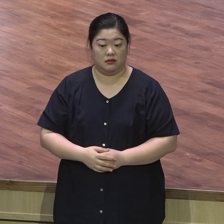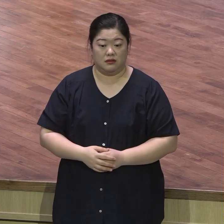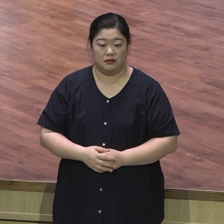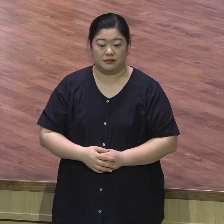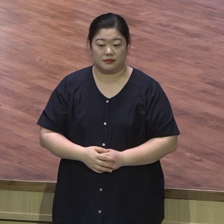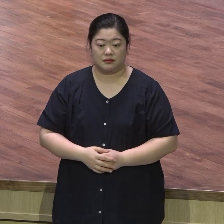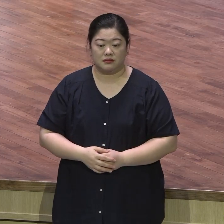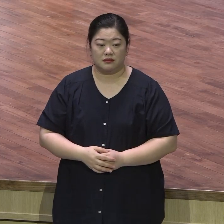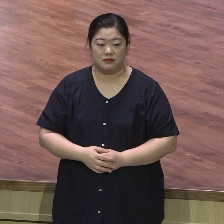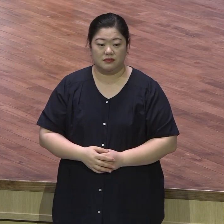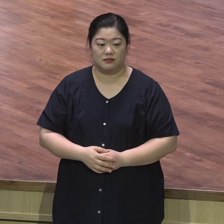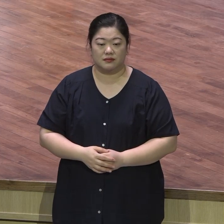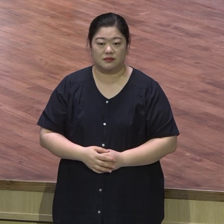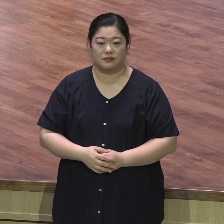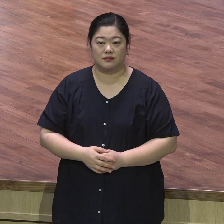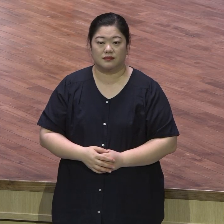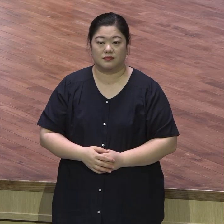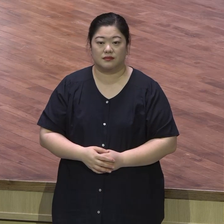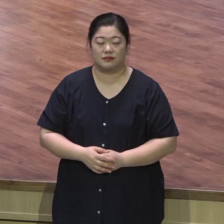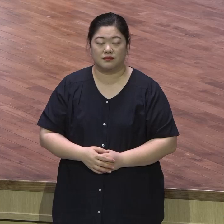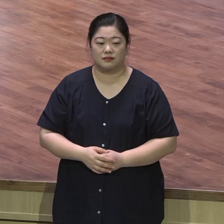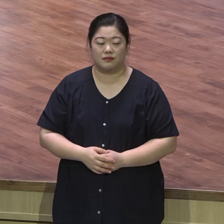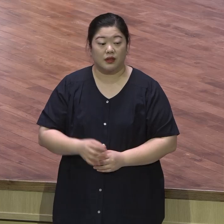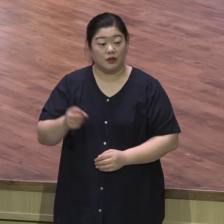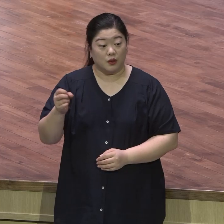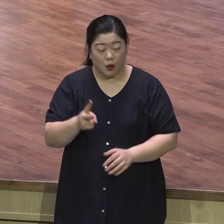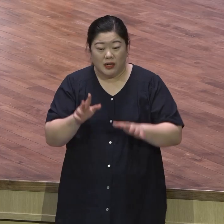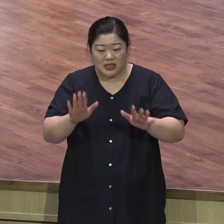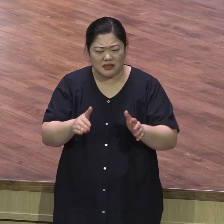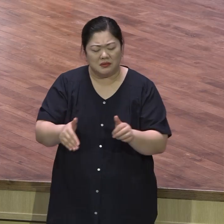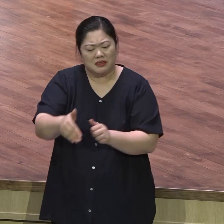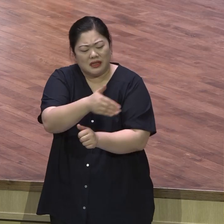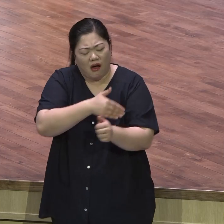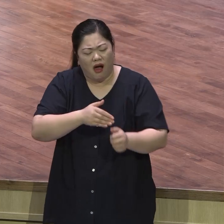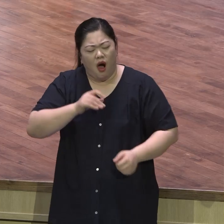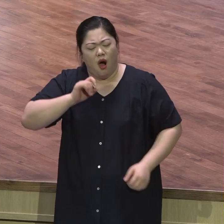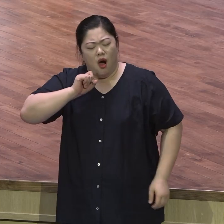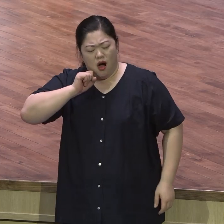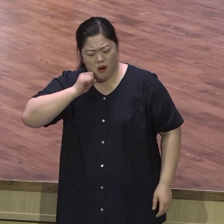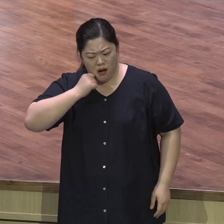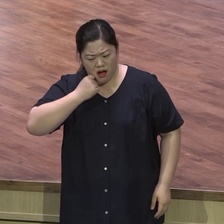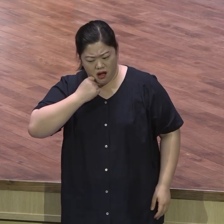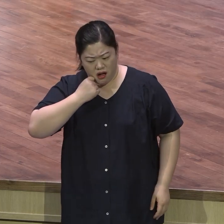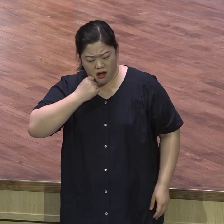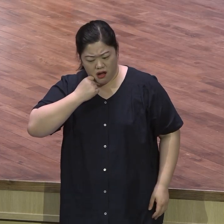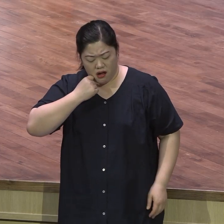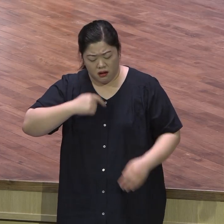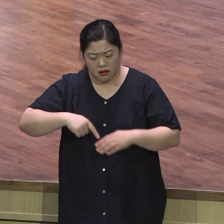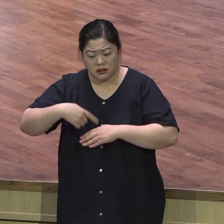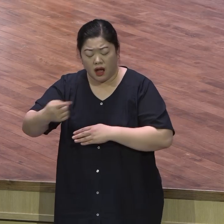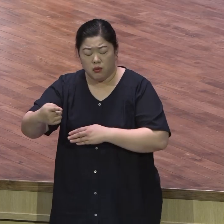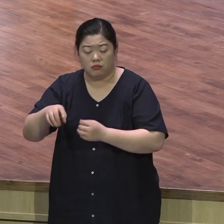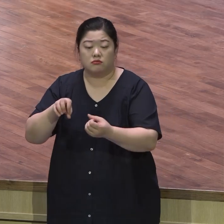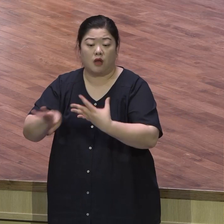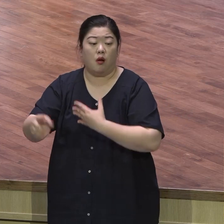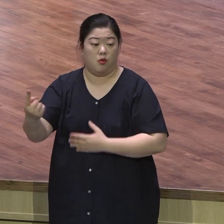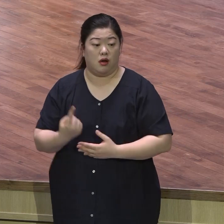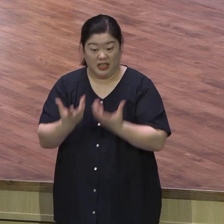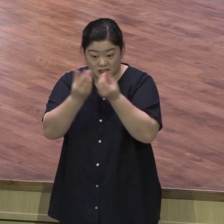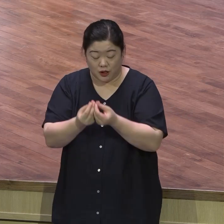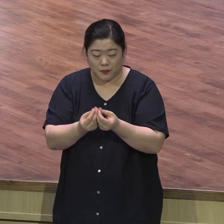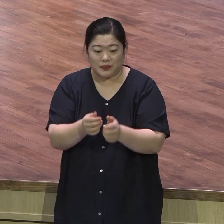어렵다 이 말은 큰 응답이 기다리고 있다는 거예요 언제나 문제 속에 답이 있어요 문제 없는 문제는